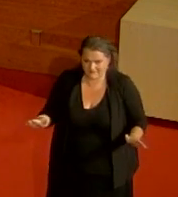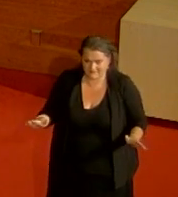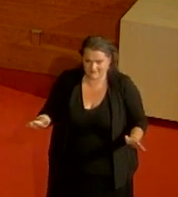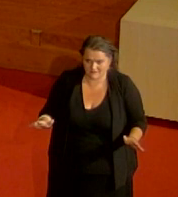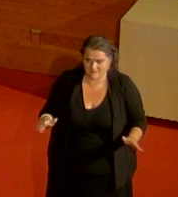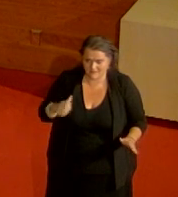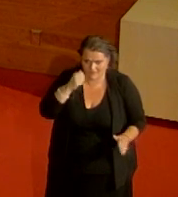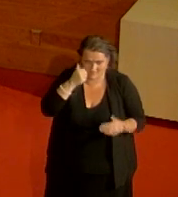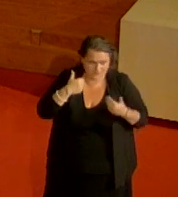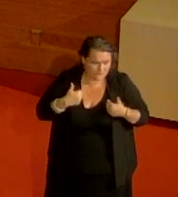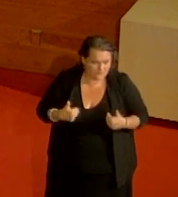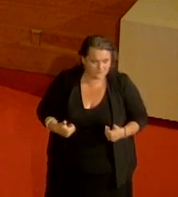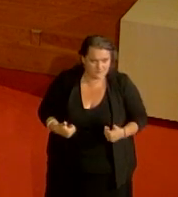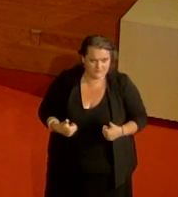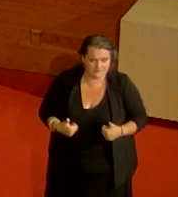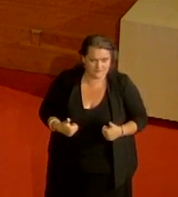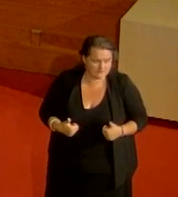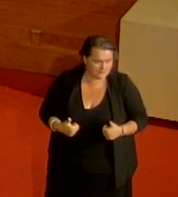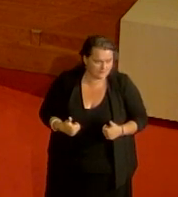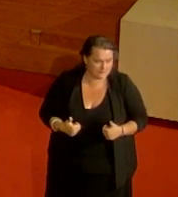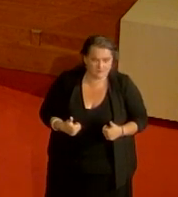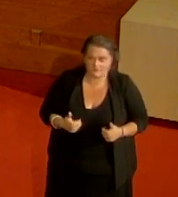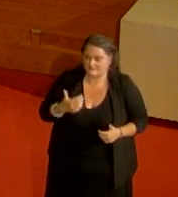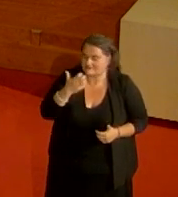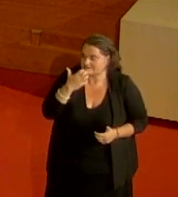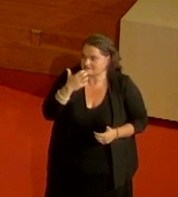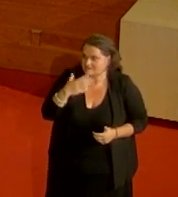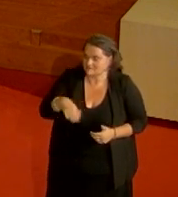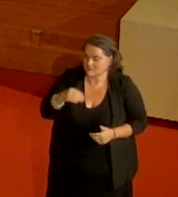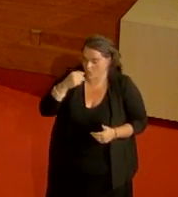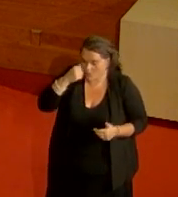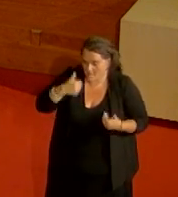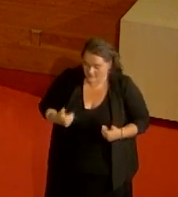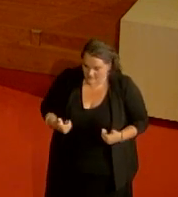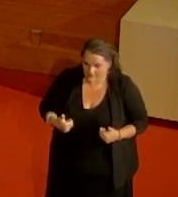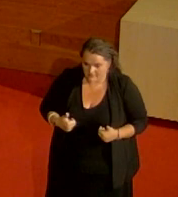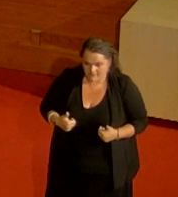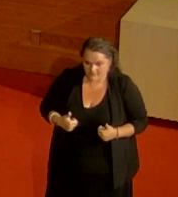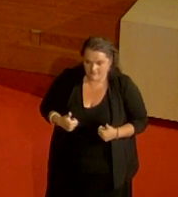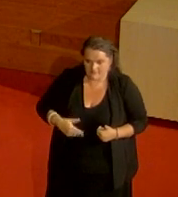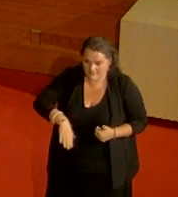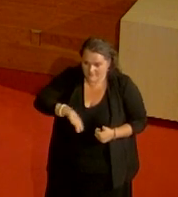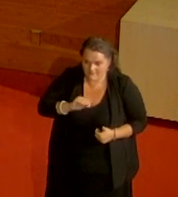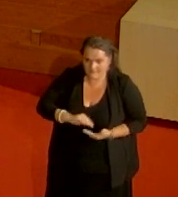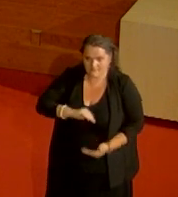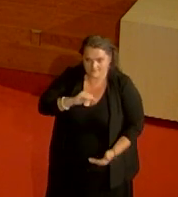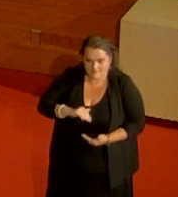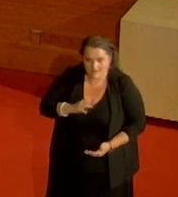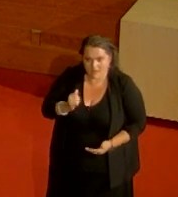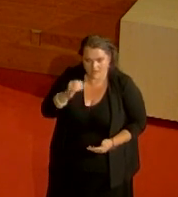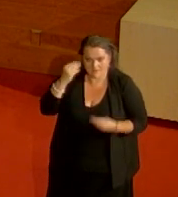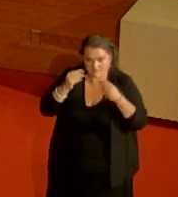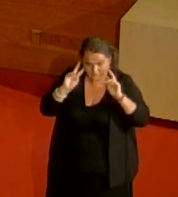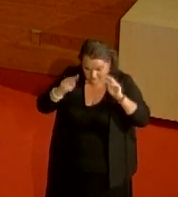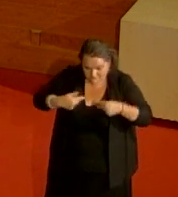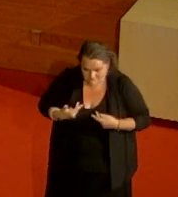humano eh si entendemos por corazón humano la capacidad de pensar sobre nosotros mismos y de pensar en los otros